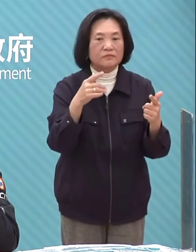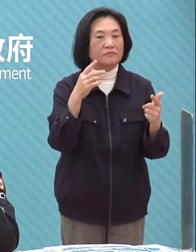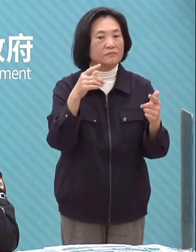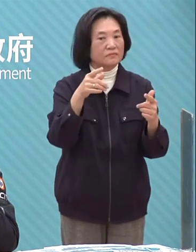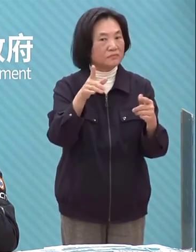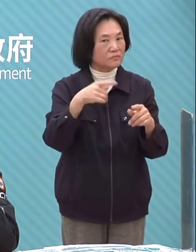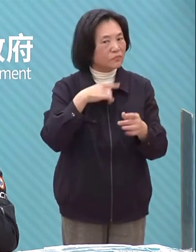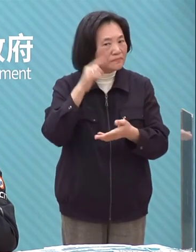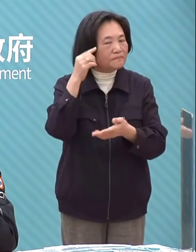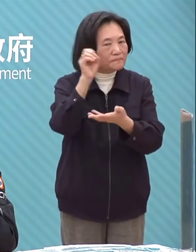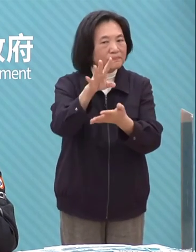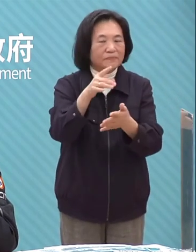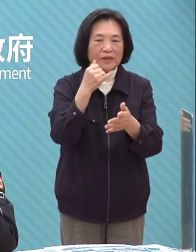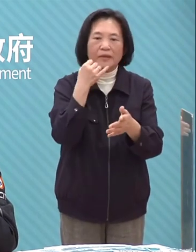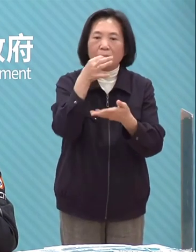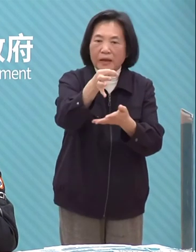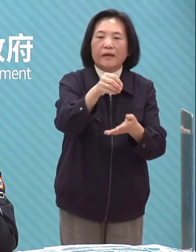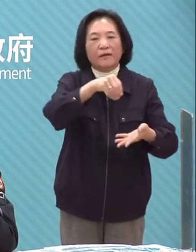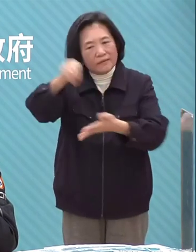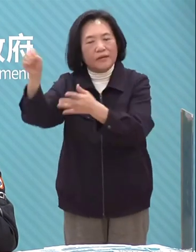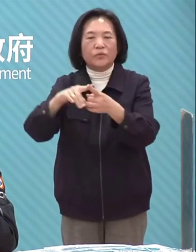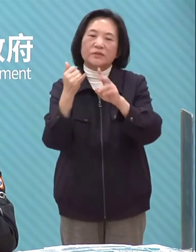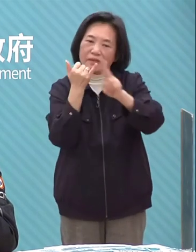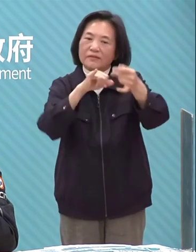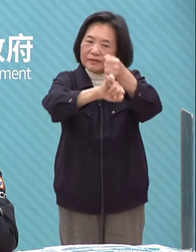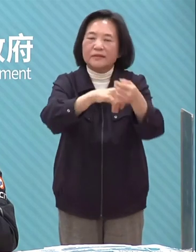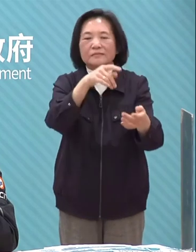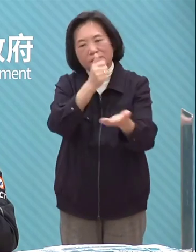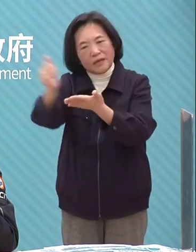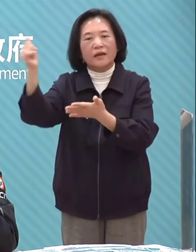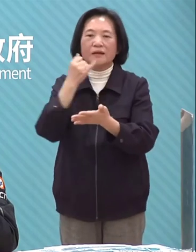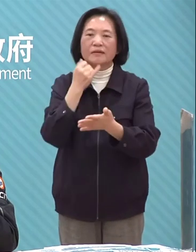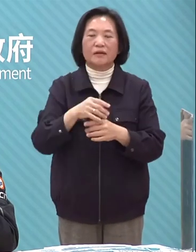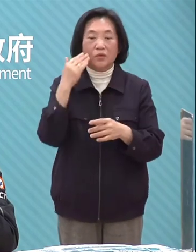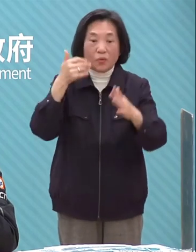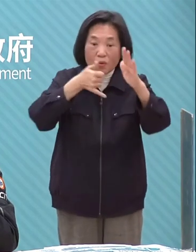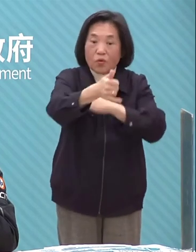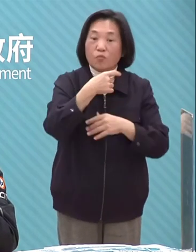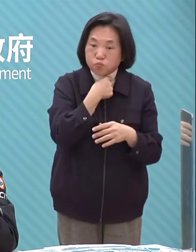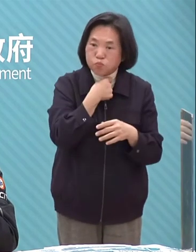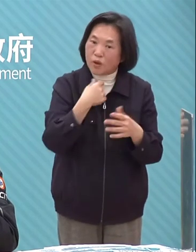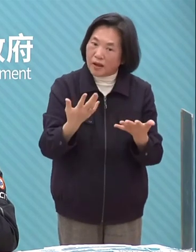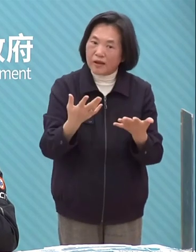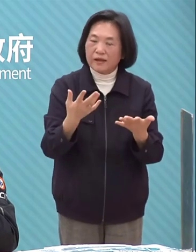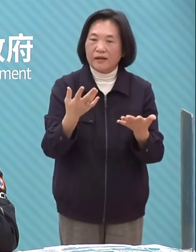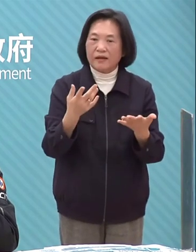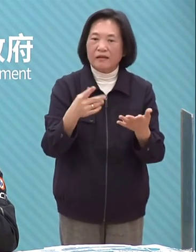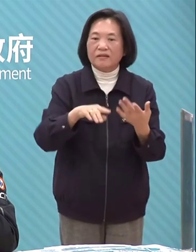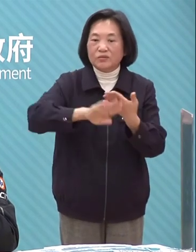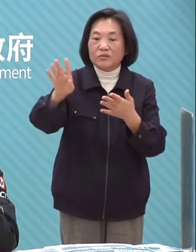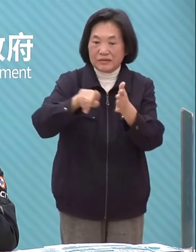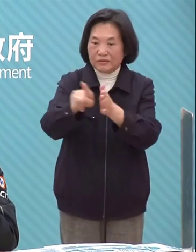样的你要嘛外带，要嘛外送。那如果你一定要去餐厅吃饭，拜托那你就去包